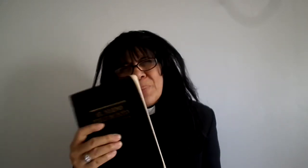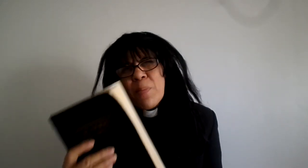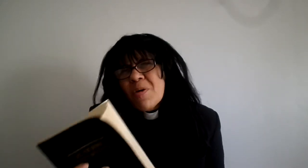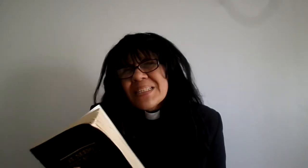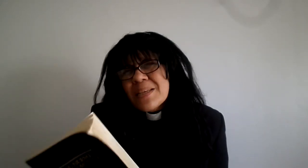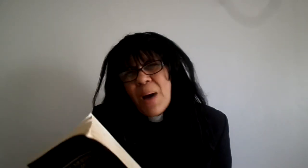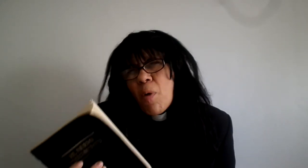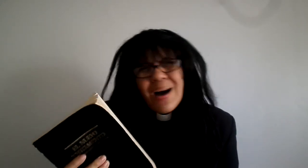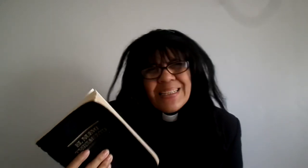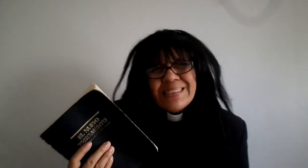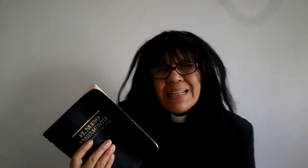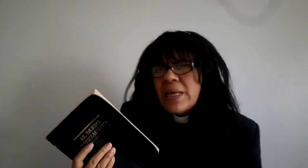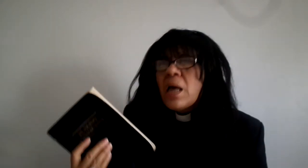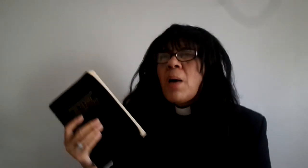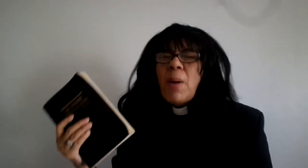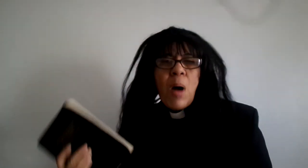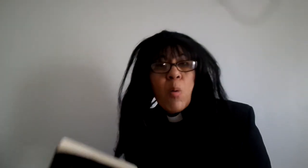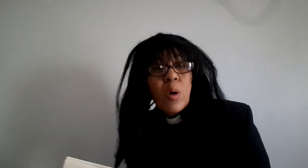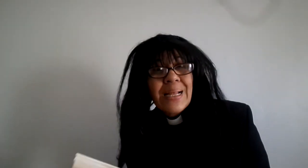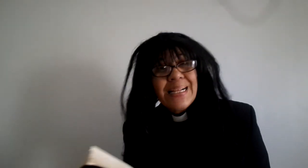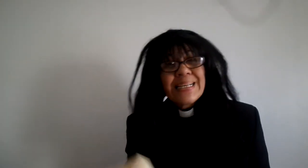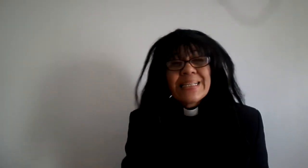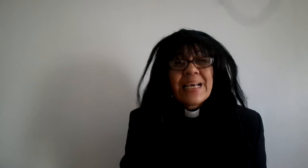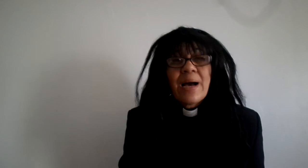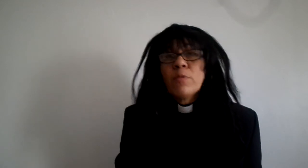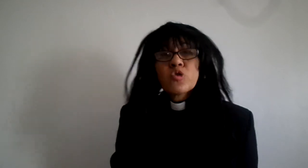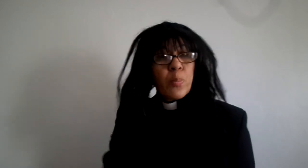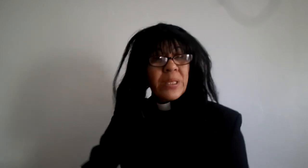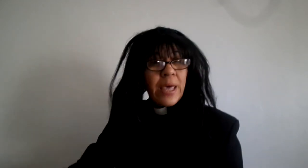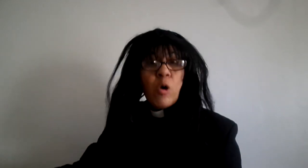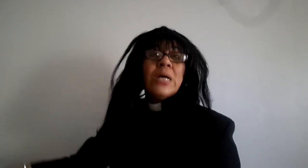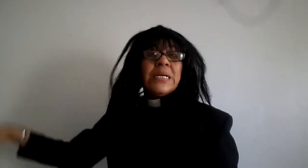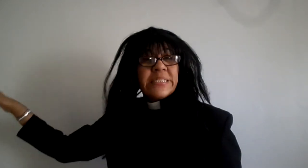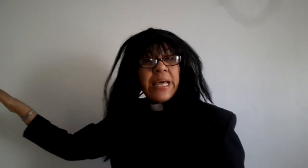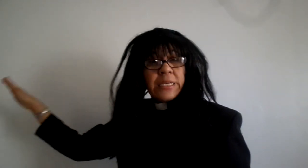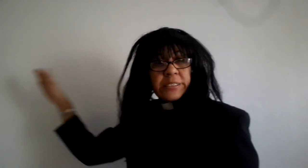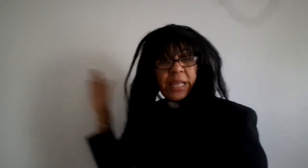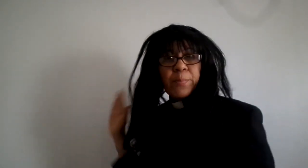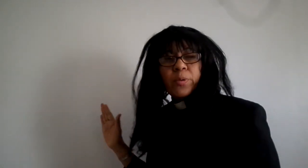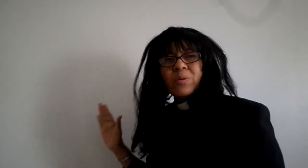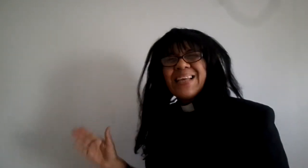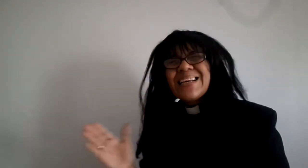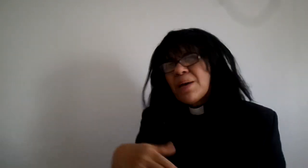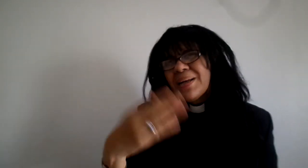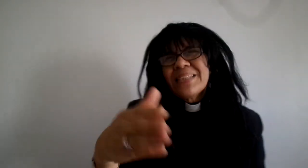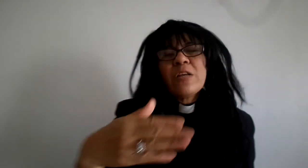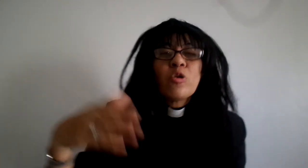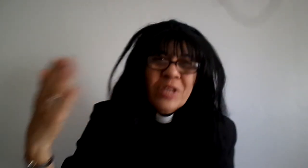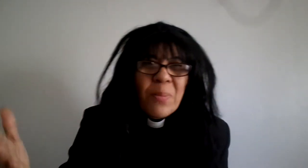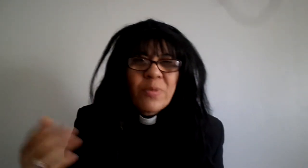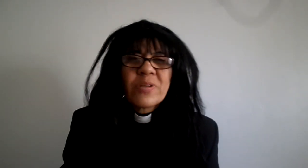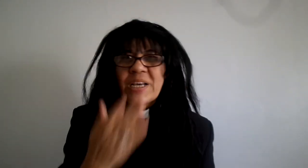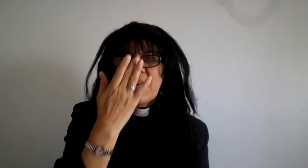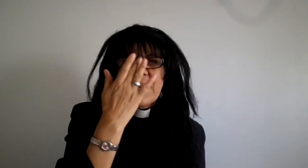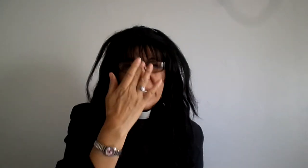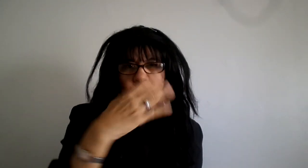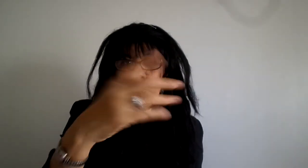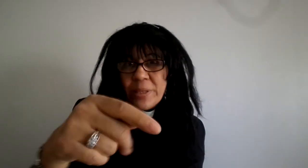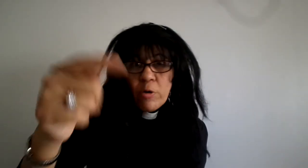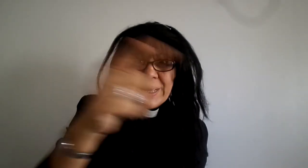Vemos que si vamos al internet, vamos a buscar el que tenga muchos videos de templos. ¿De qué te valen a los templos? ¿De qué te valen a ti los videos que